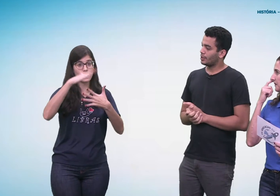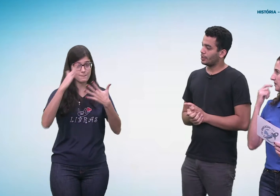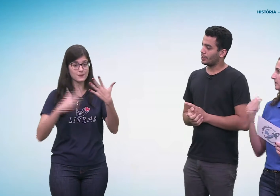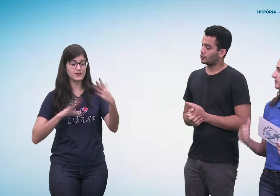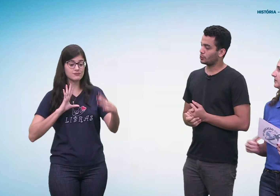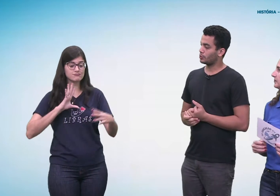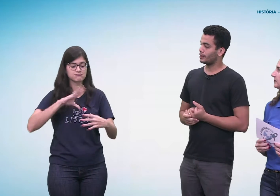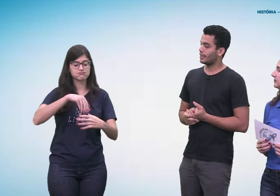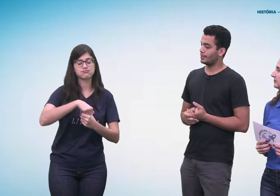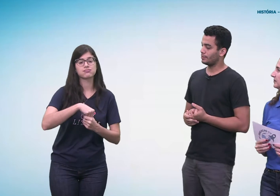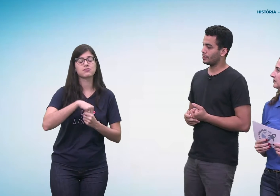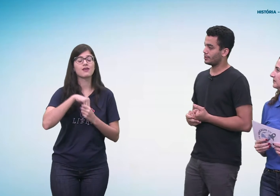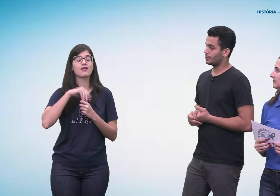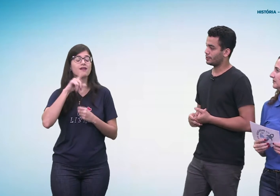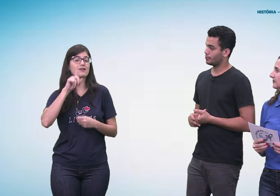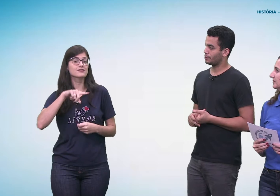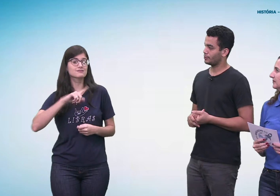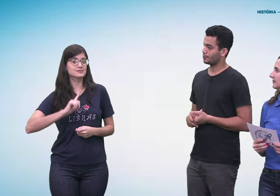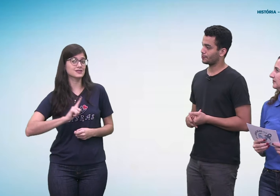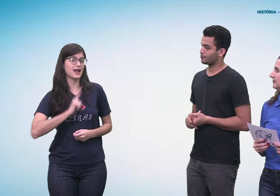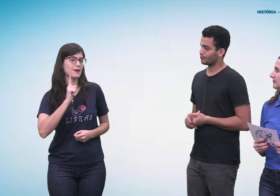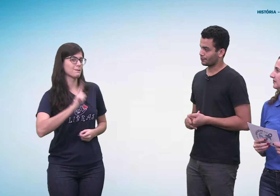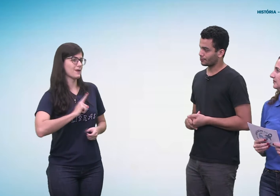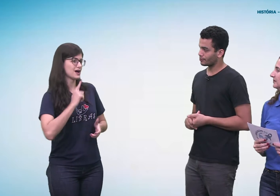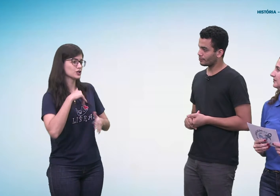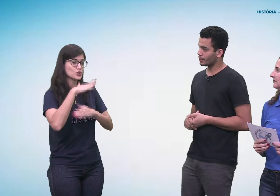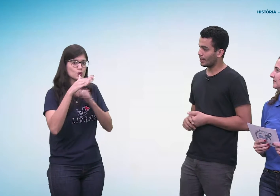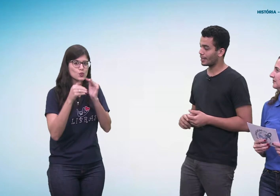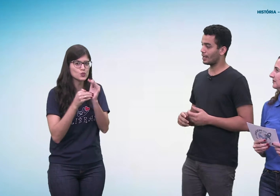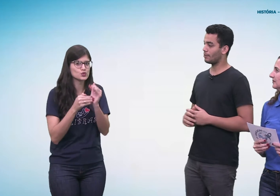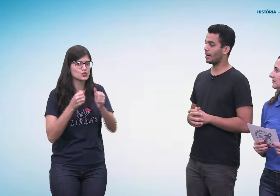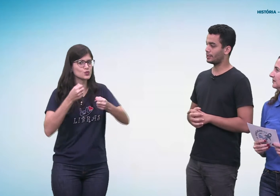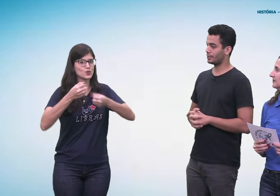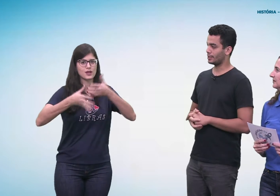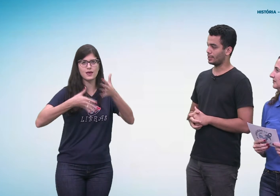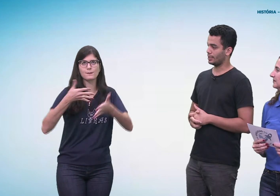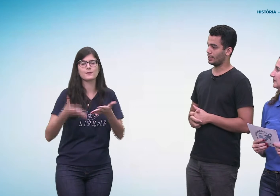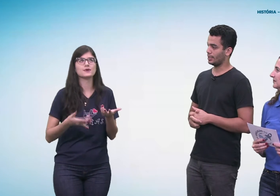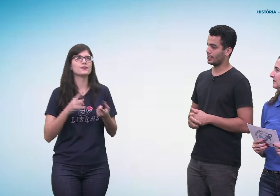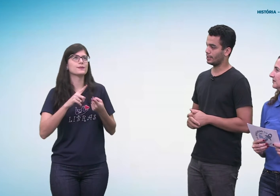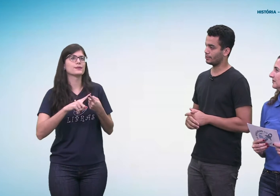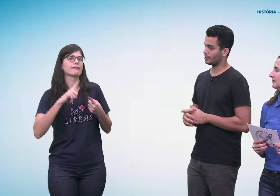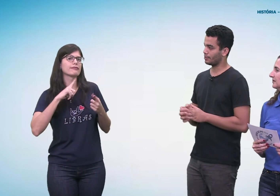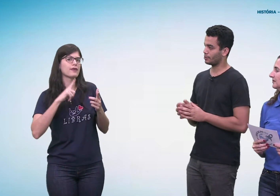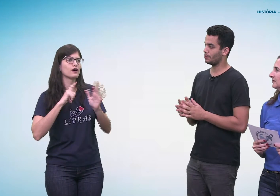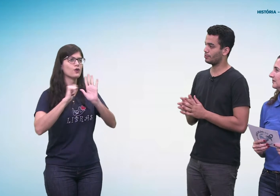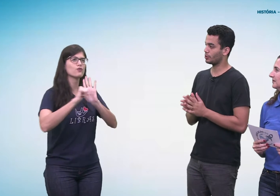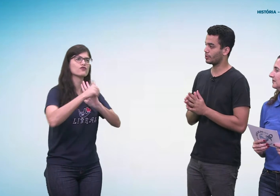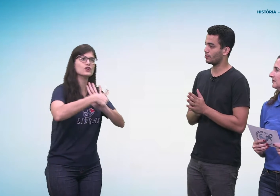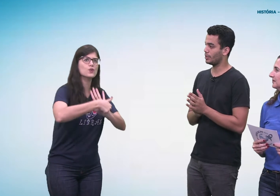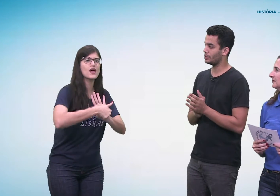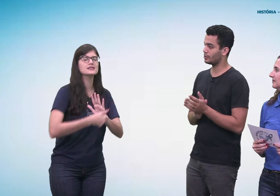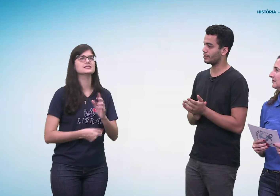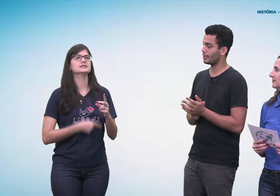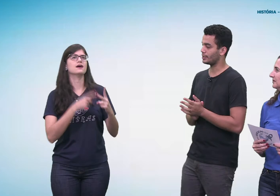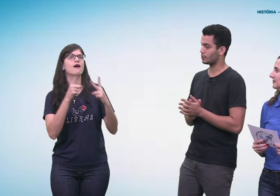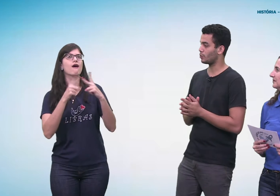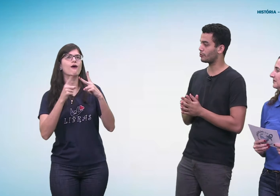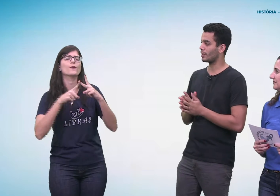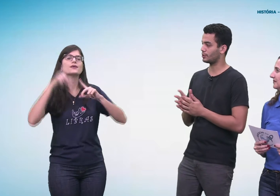Na estrutura da Libras, a gramática da Libras é totalmente diferente. As configurações